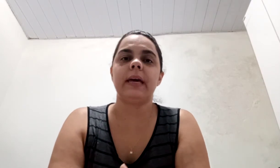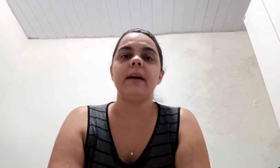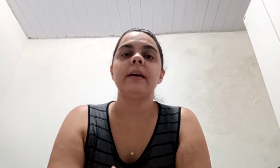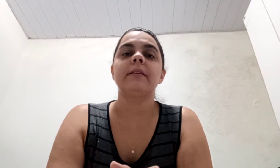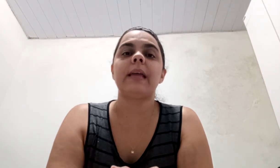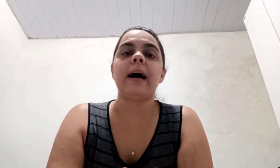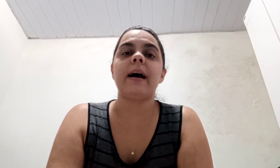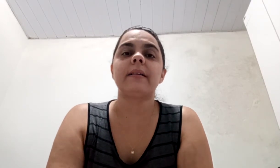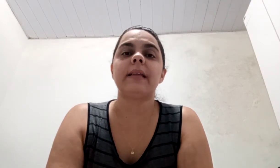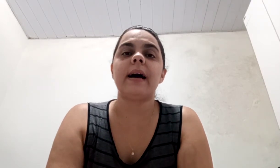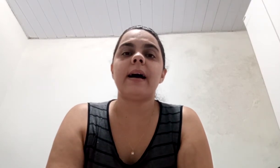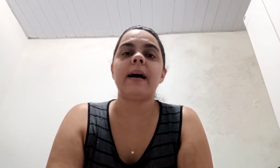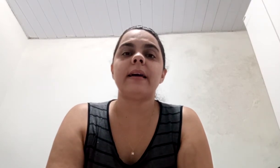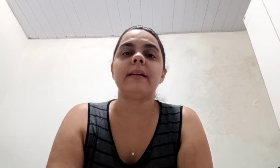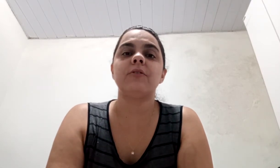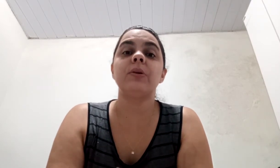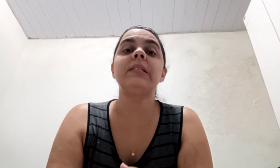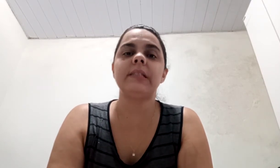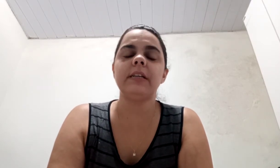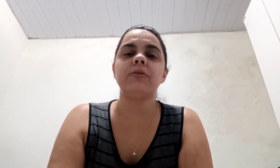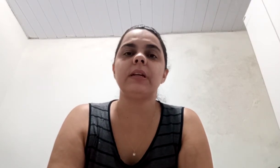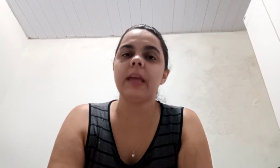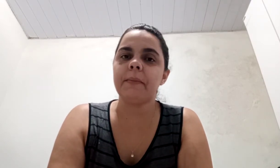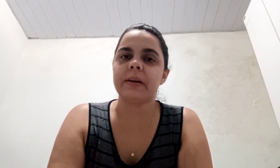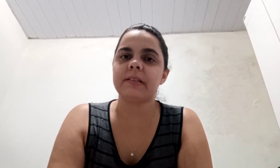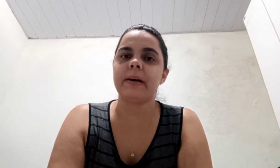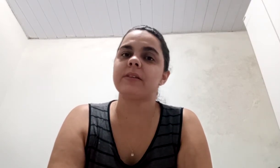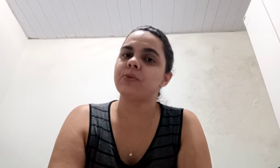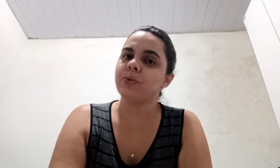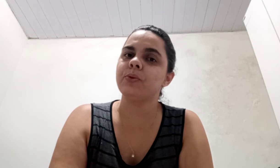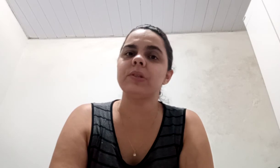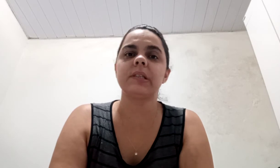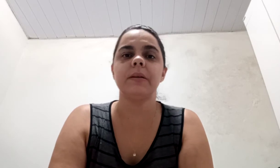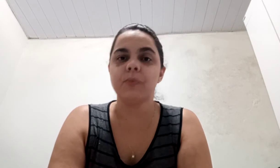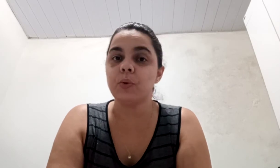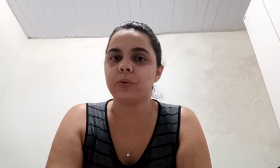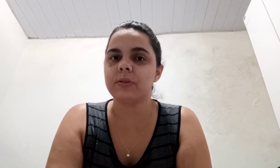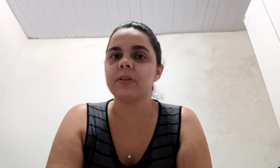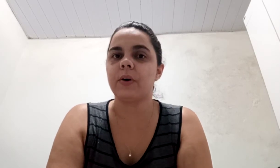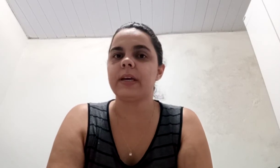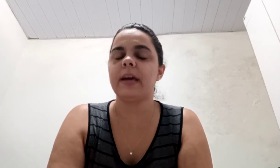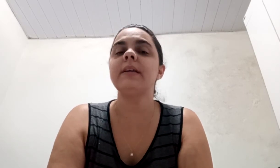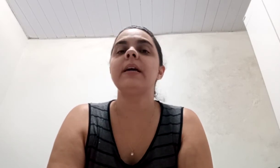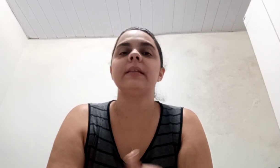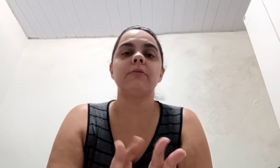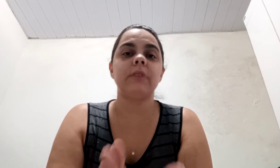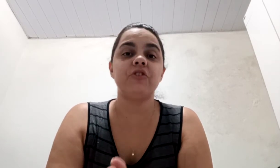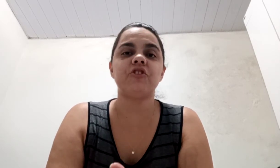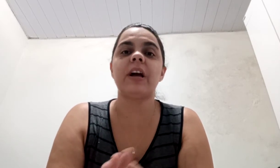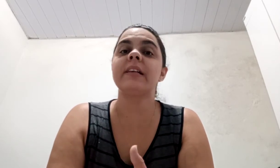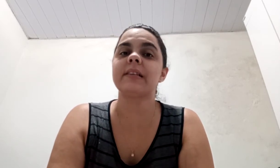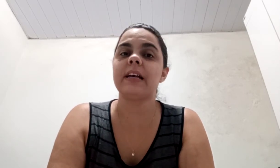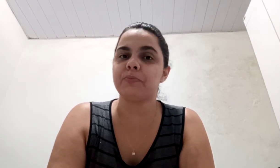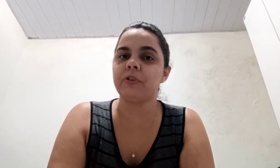né, do ensino de Libras para surdos e mudos, ok? Então, desde já, essa resposta